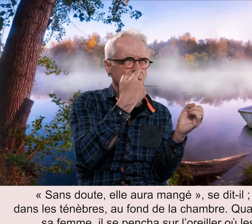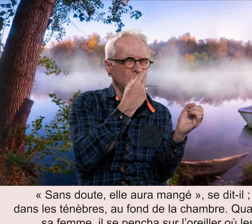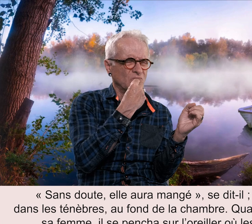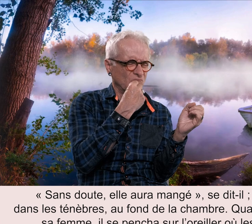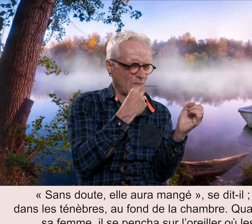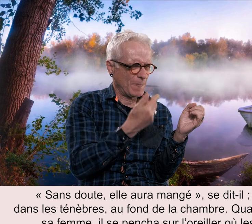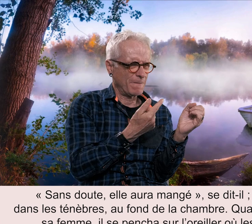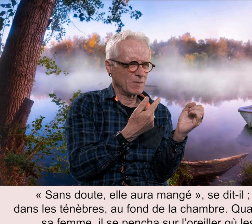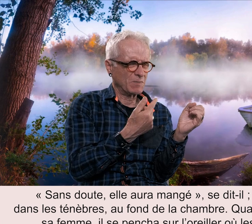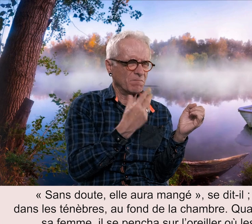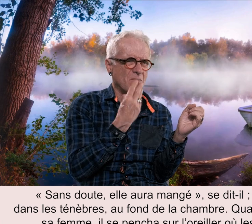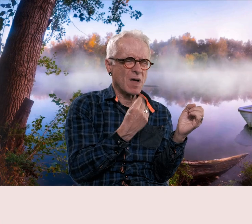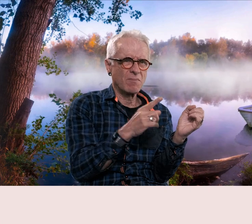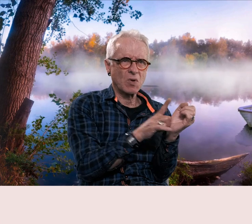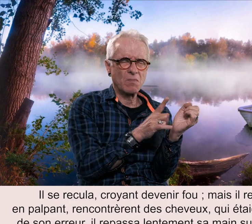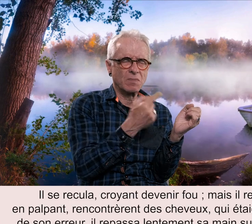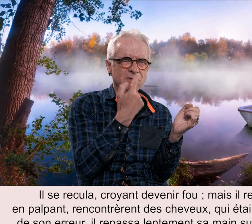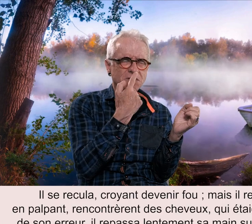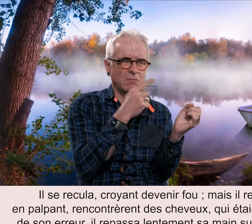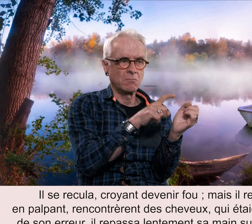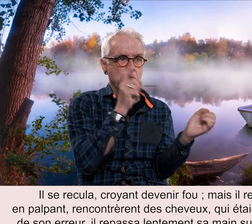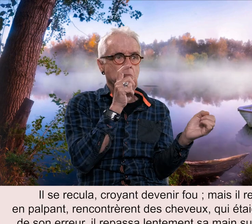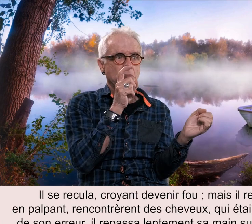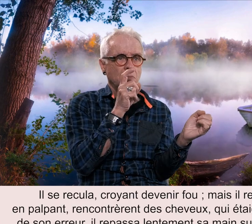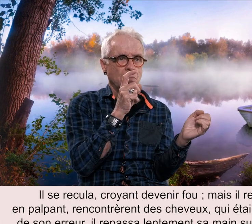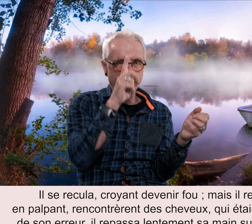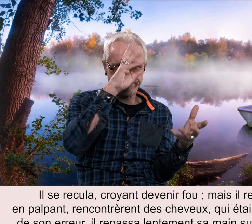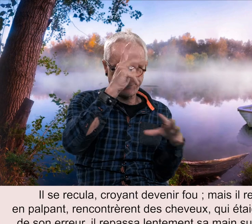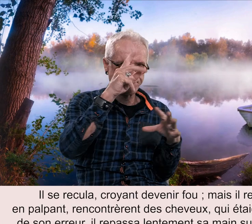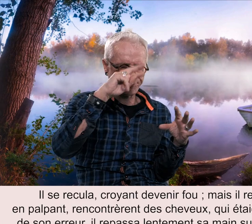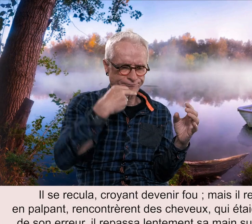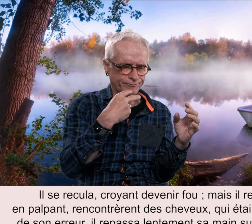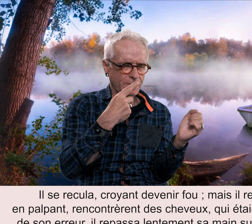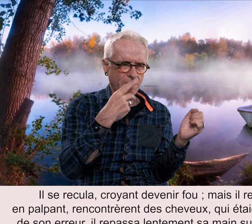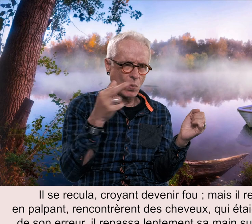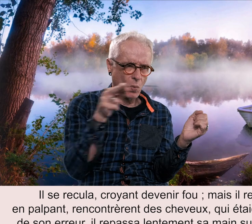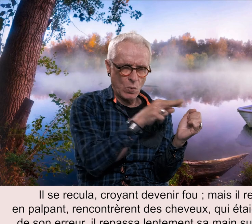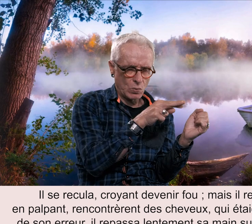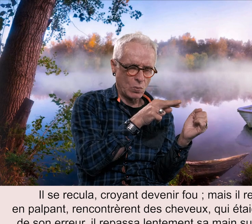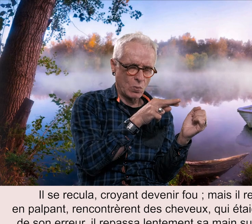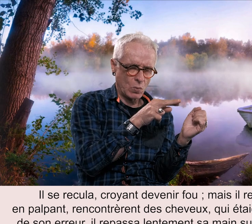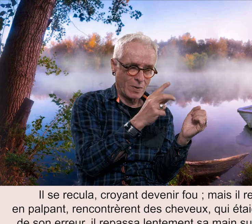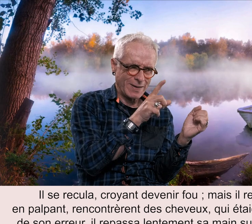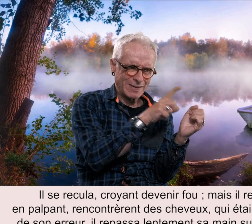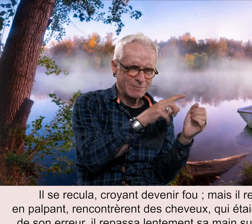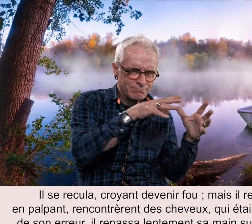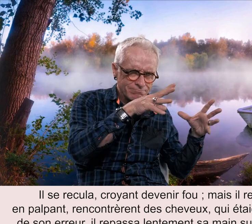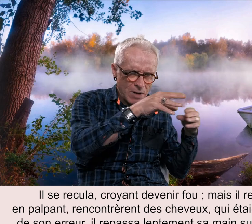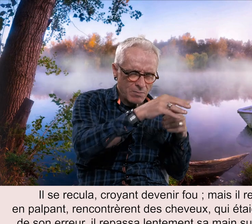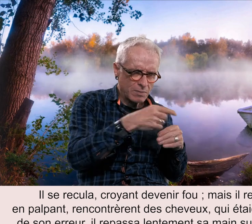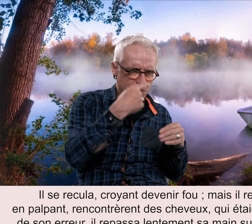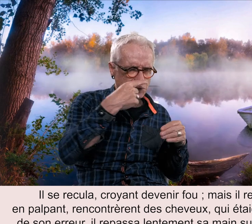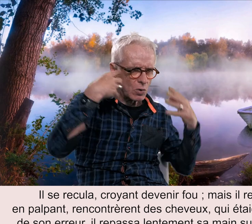bouche l'impression d'une barbe. Il se recula, croyant devenir fou, mais il revint près du lit et ses doigts, en palpant,